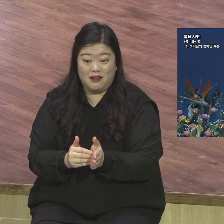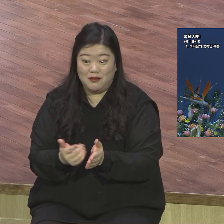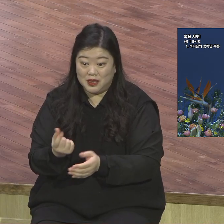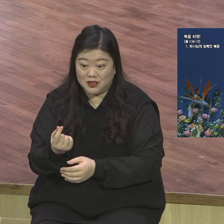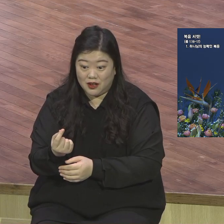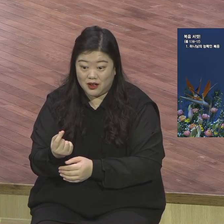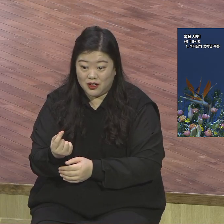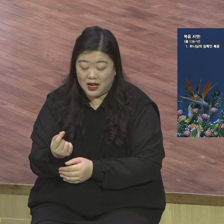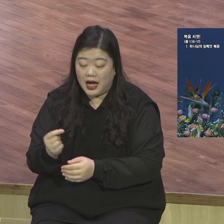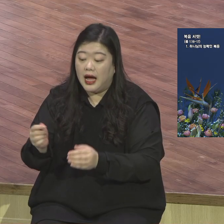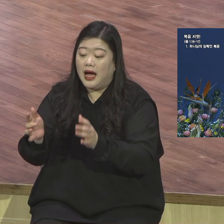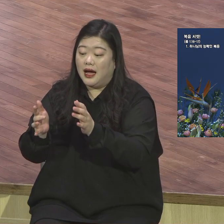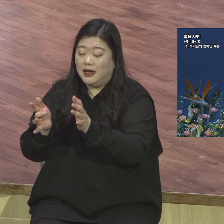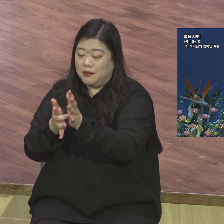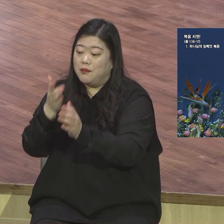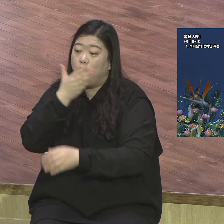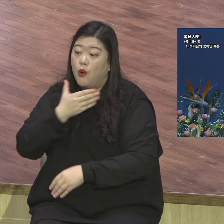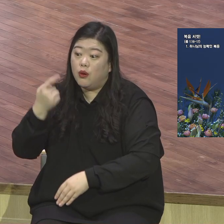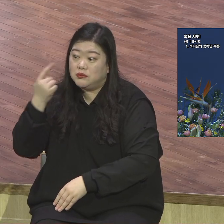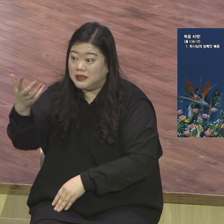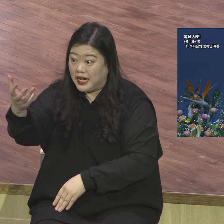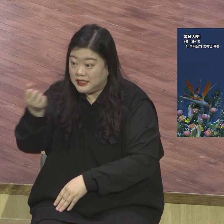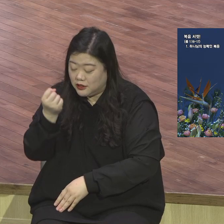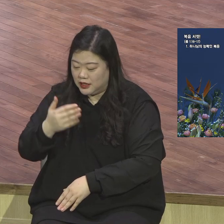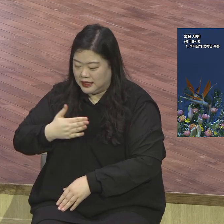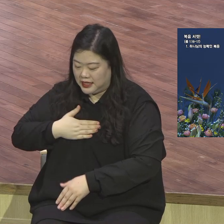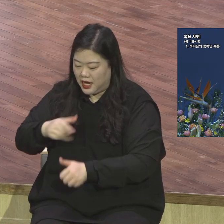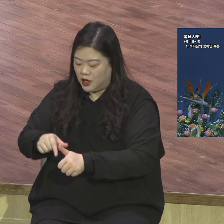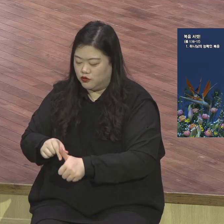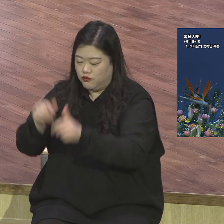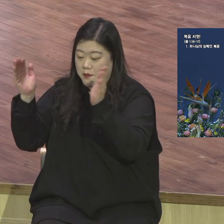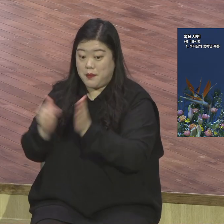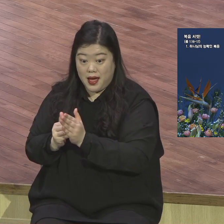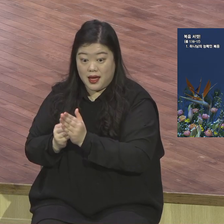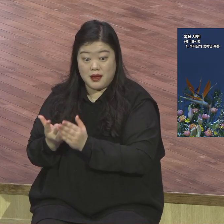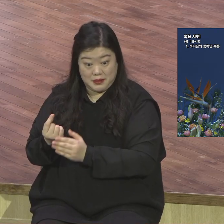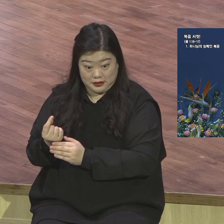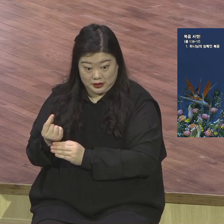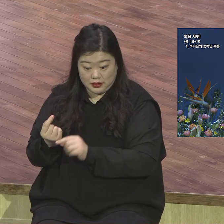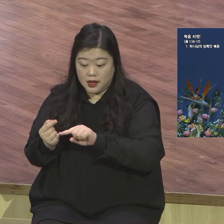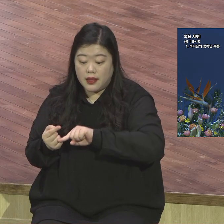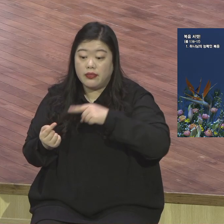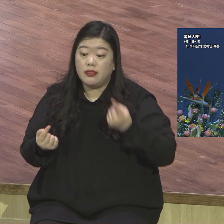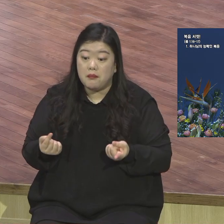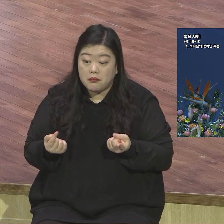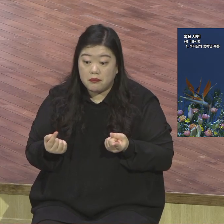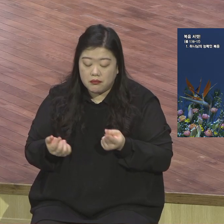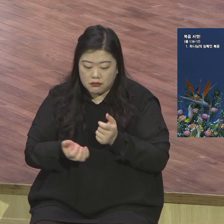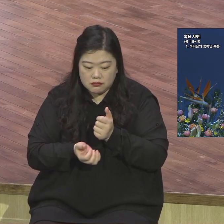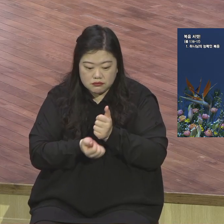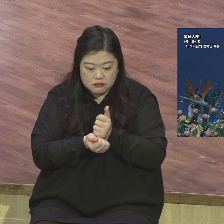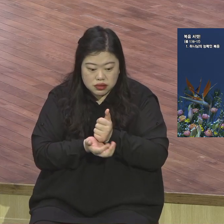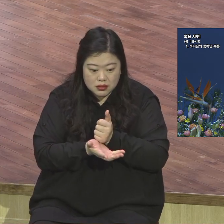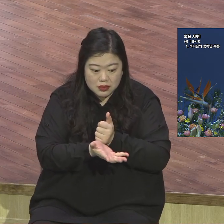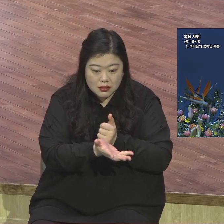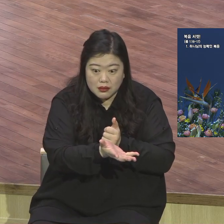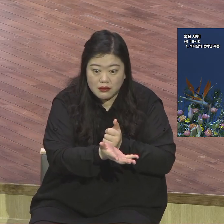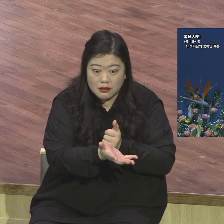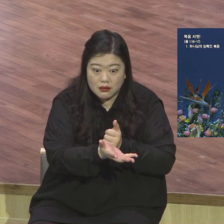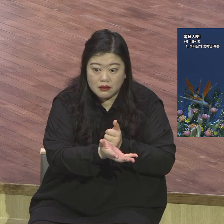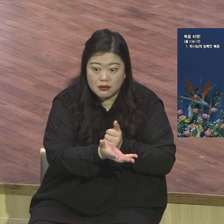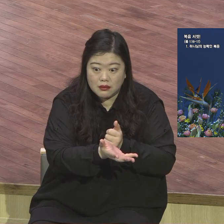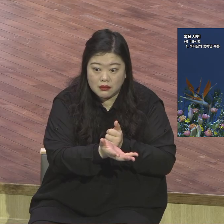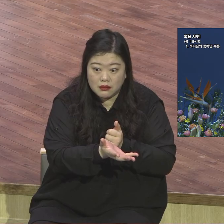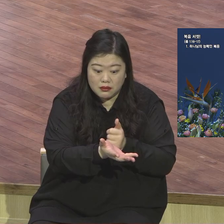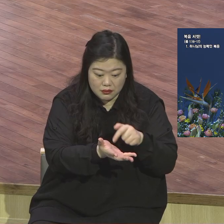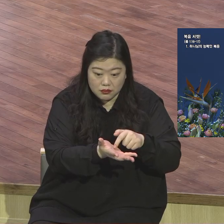비단 구원뿐만 아니에요. 복음은 우리의 삶을 변화시키는, 더해주는 힘이